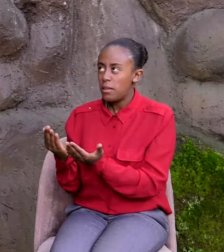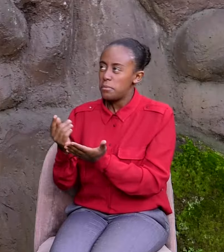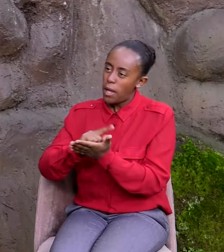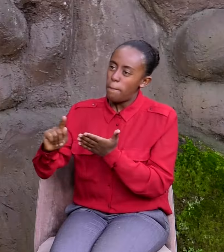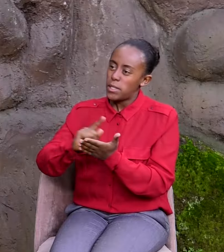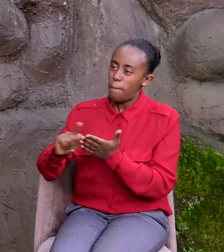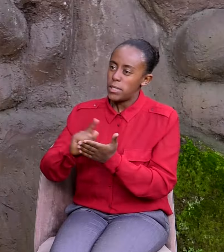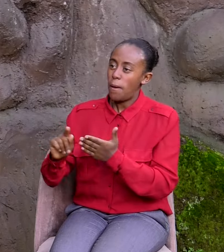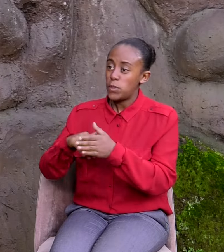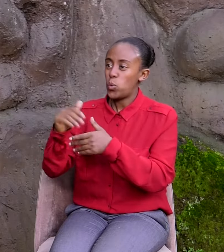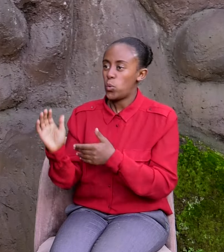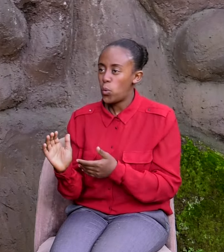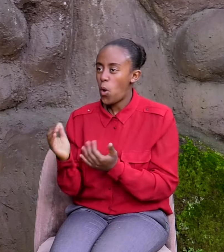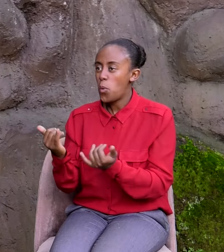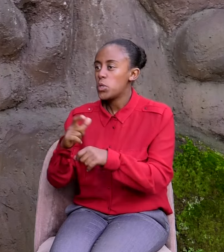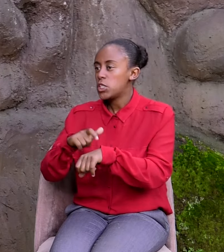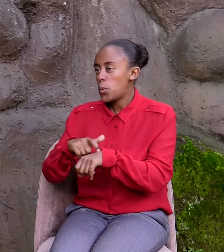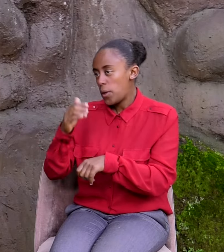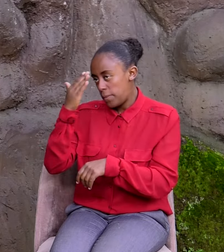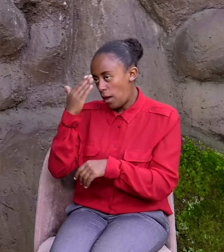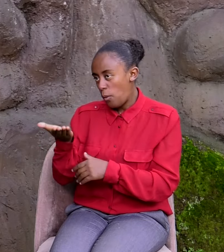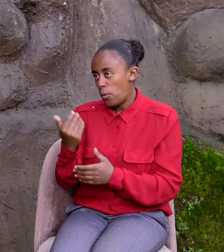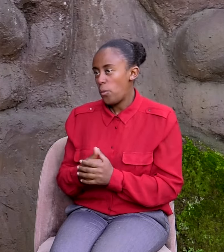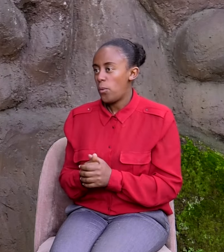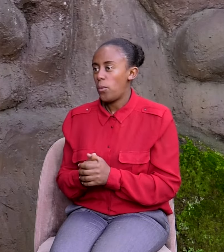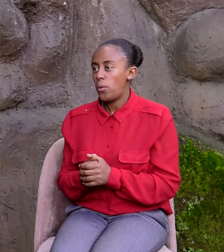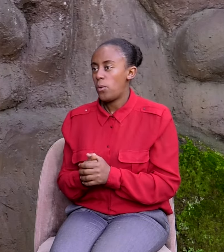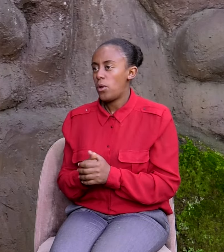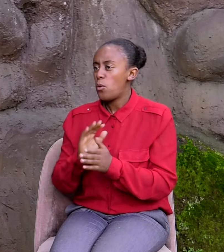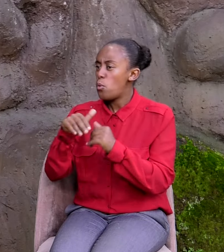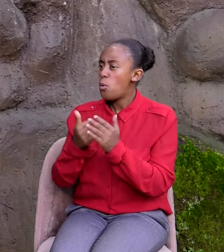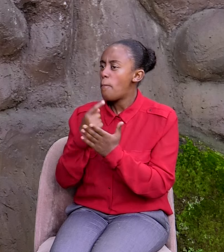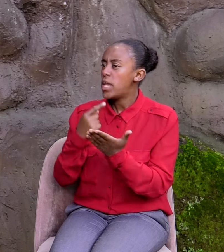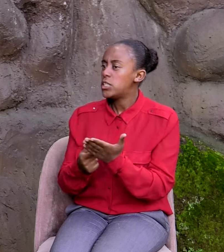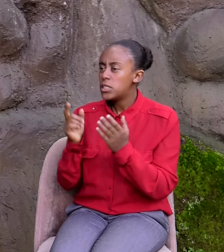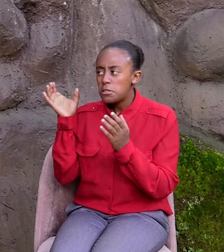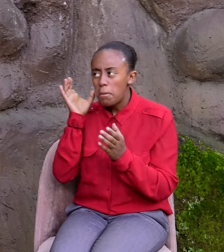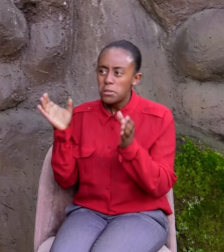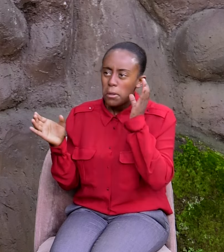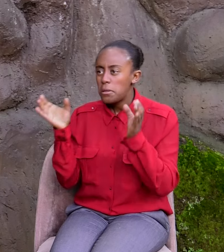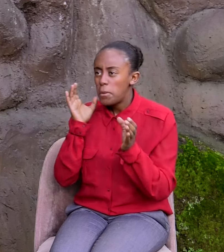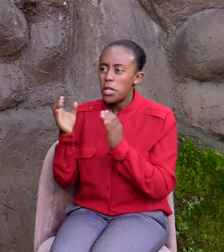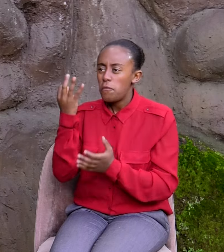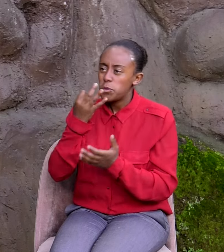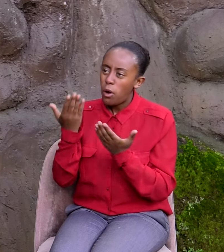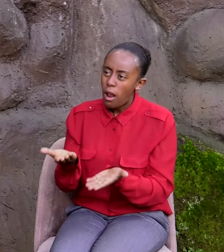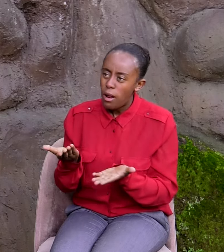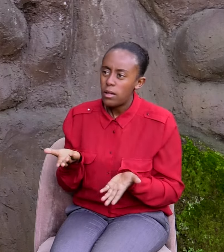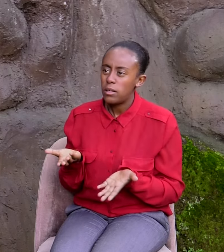በሳምንት ስለሚወጣ እንግዲህ አሁን ጊዜውም እንደምታውቀው ሁሉም መረጃዎች ትሰማቸዋለህ በፍጥነት። ፌስቡክ